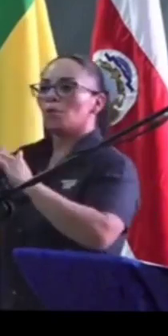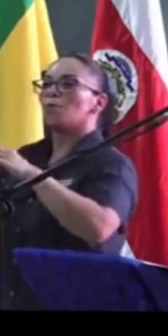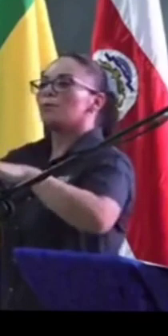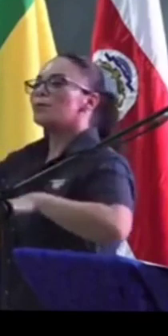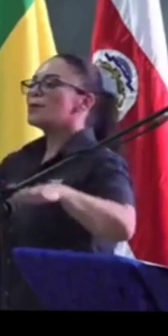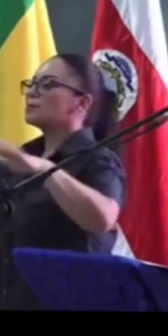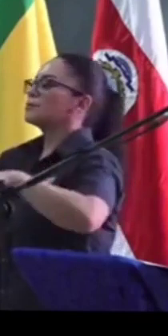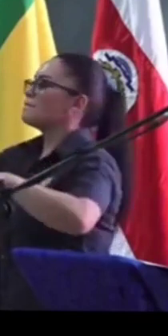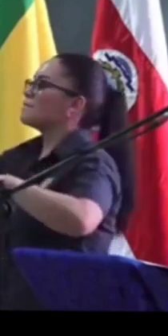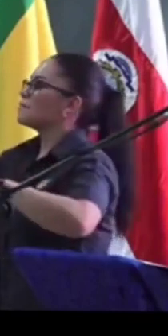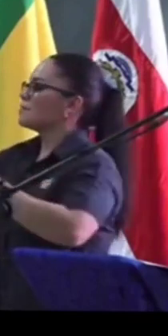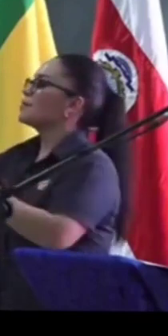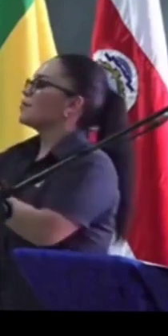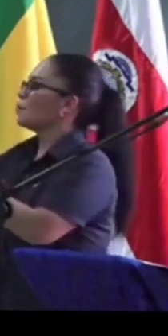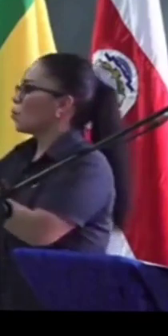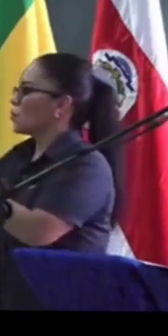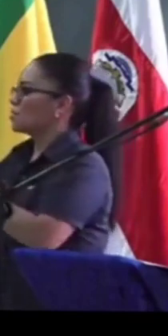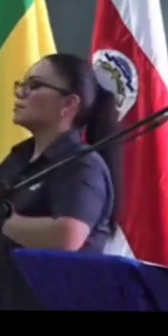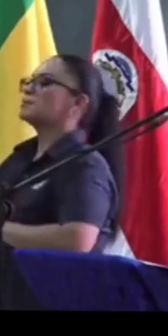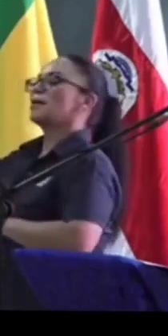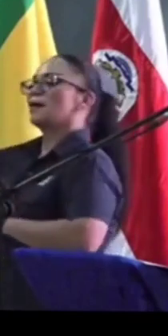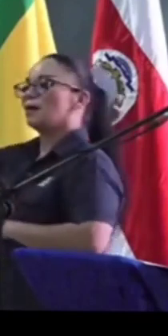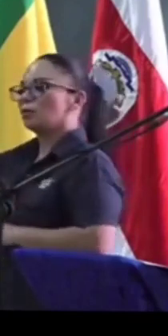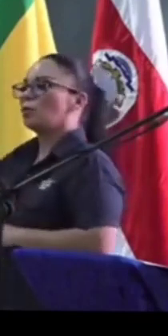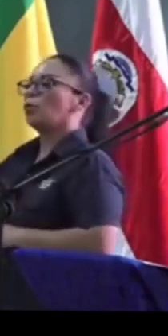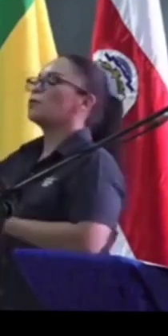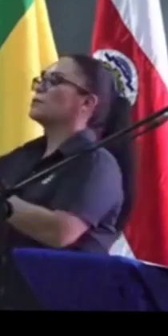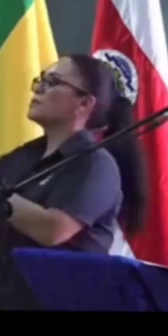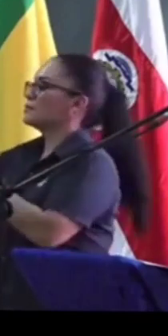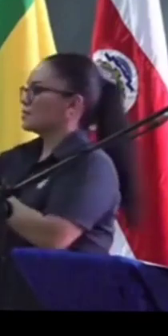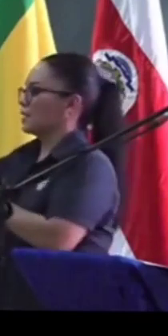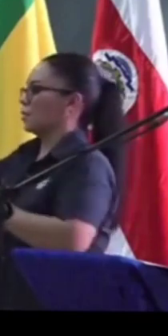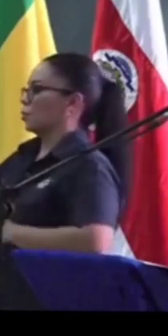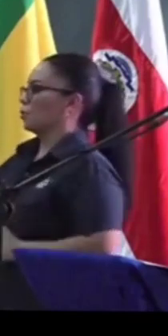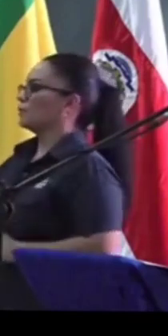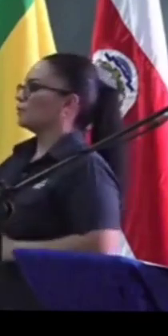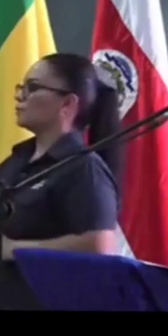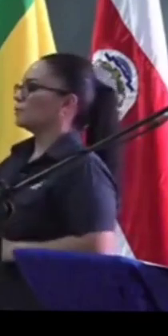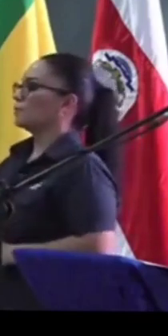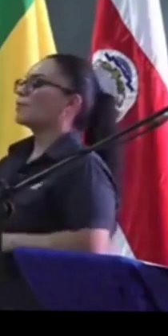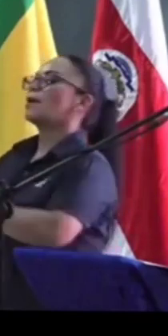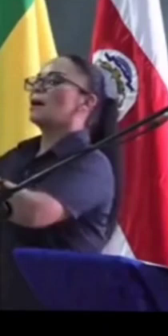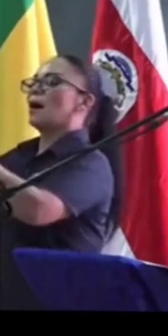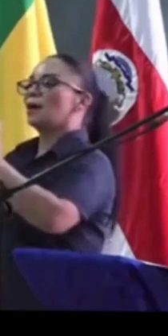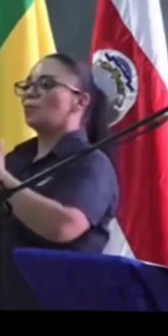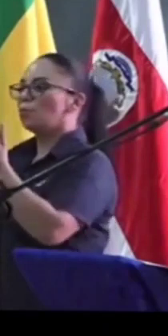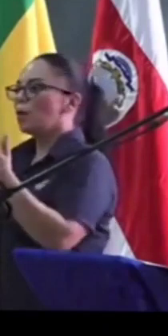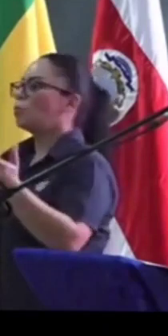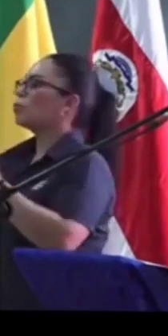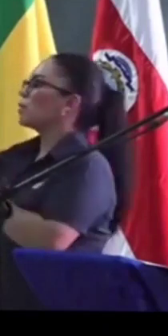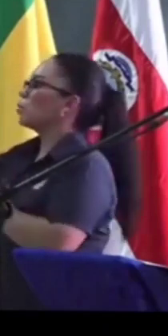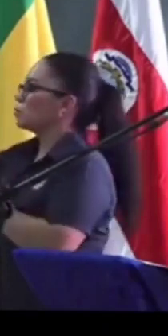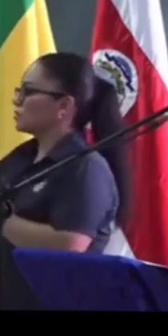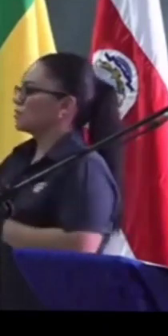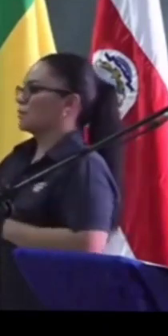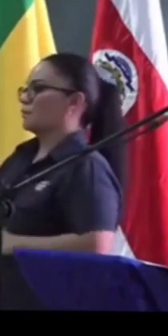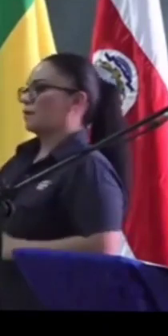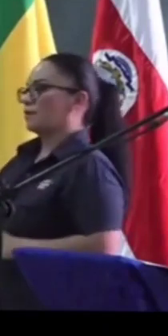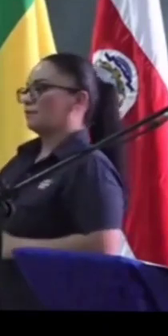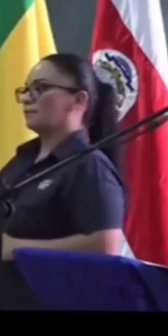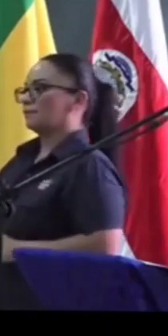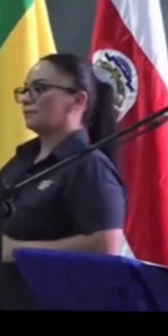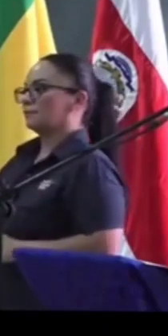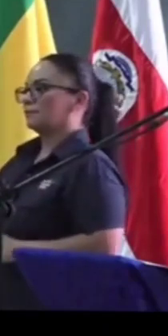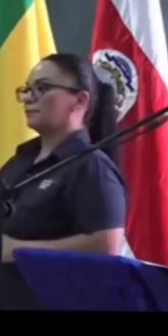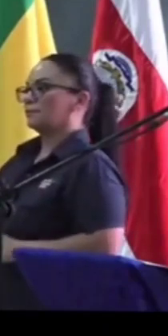esta bendita provincia cantón y distrito al pueblo de Costa Rica donde